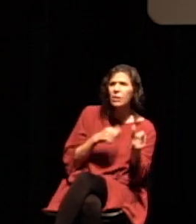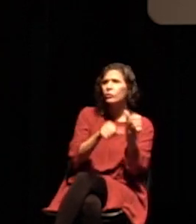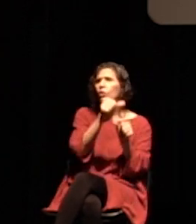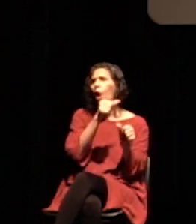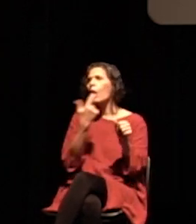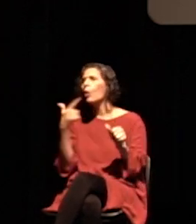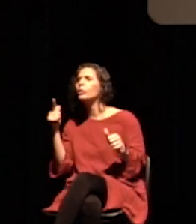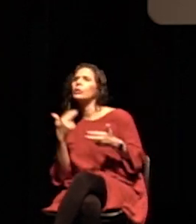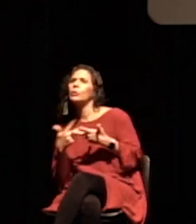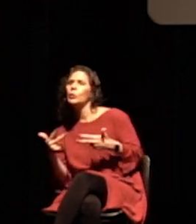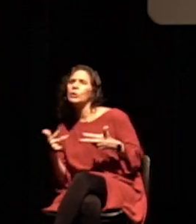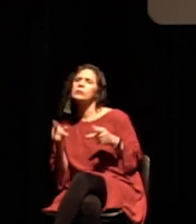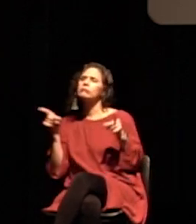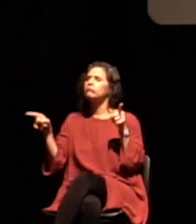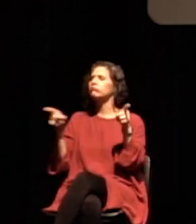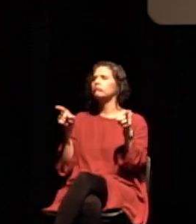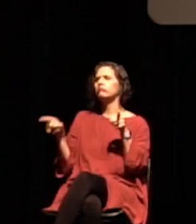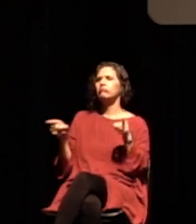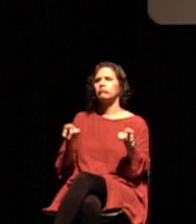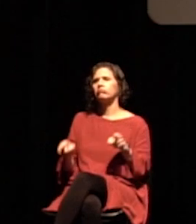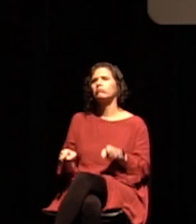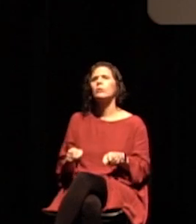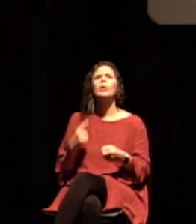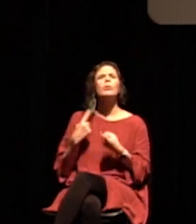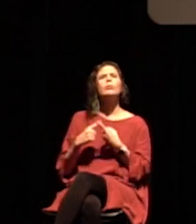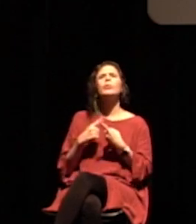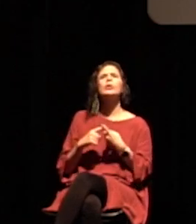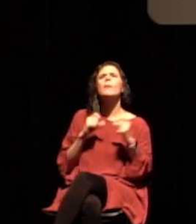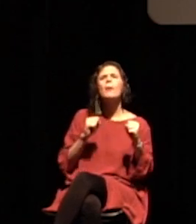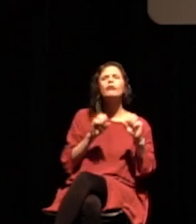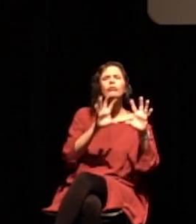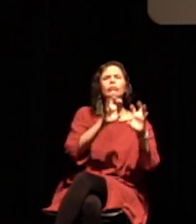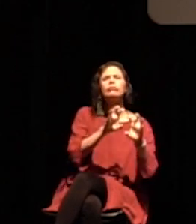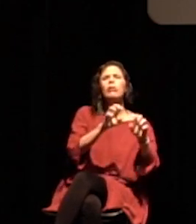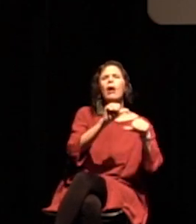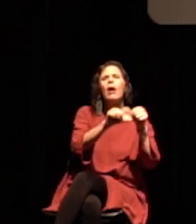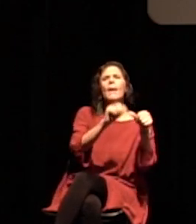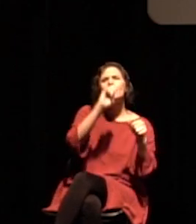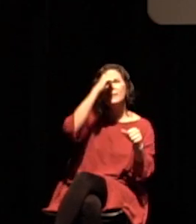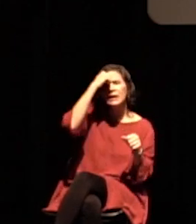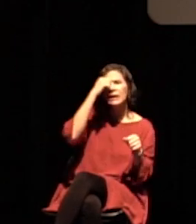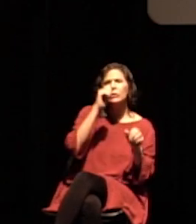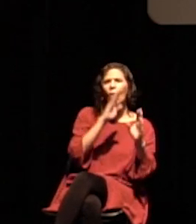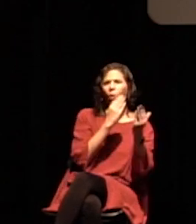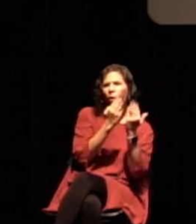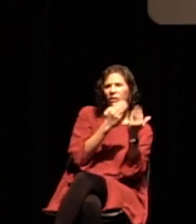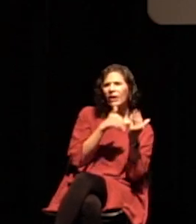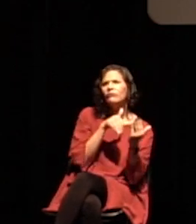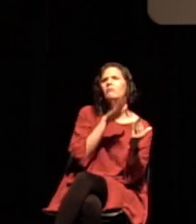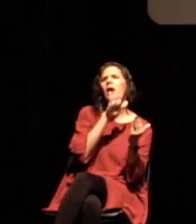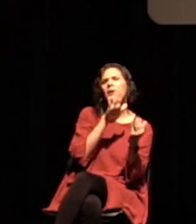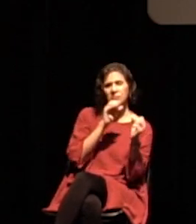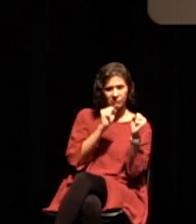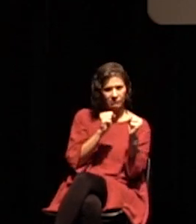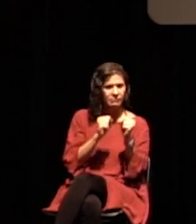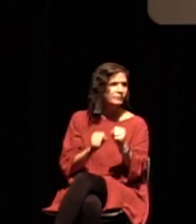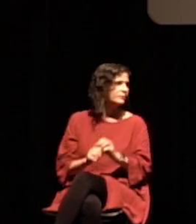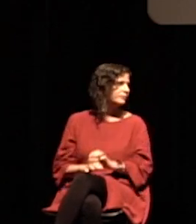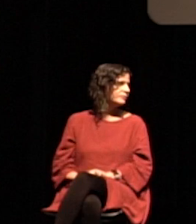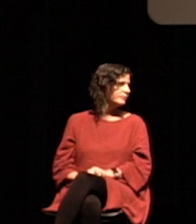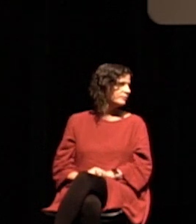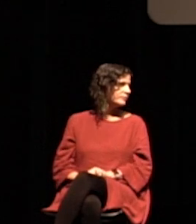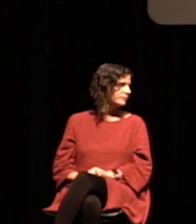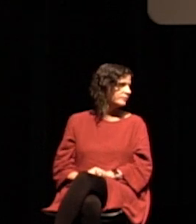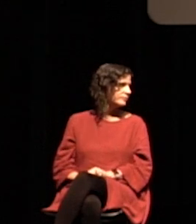outra coisa. Porque é que não põe um pouco mais de preto e um pouco mais de contraste? João, acho que há uma